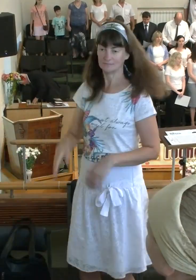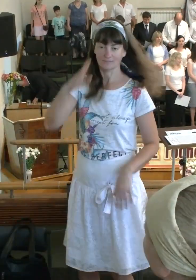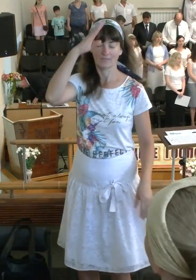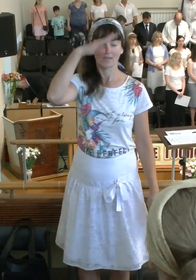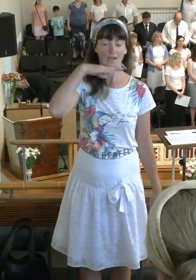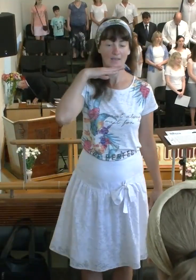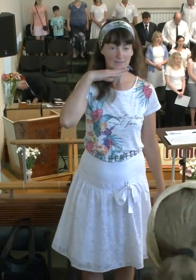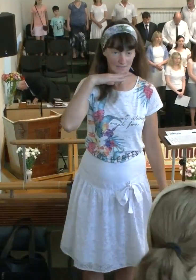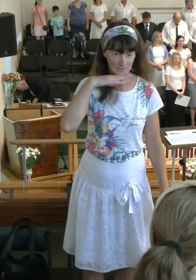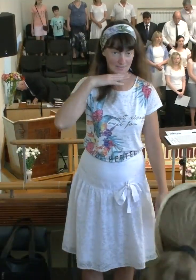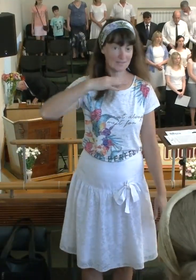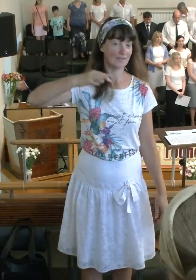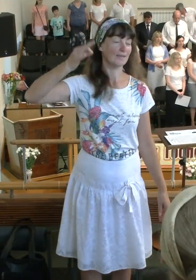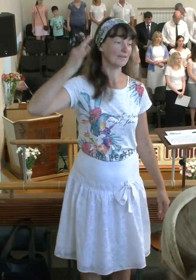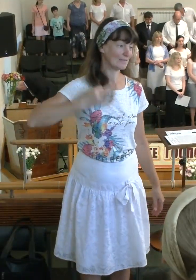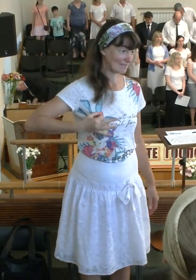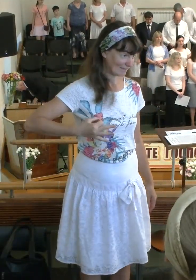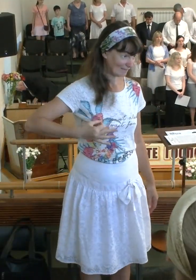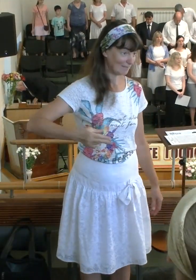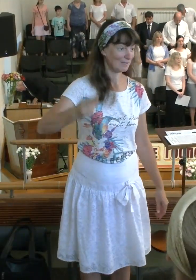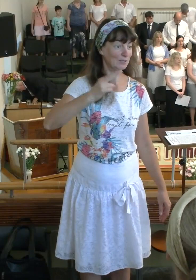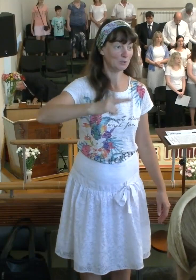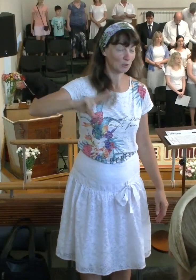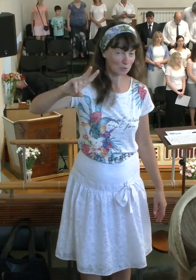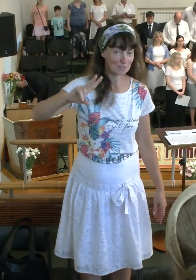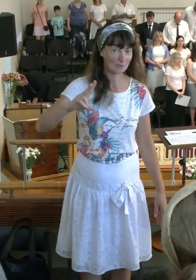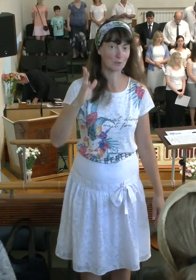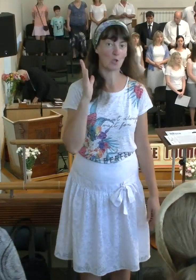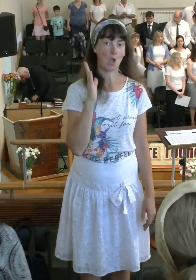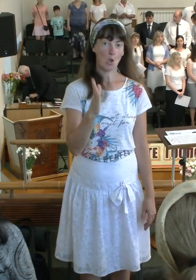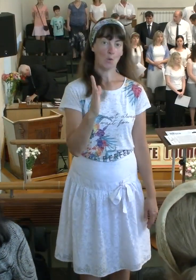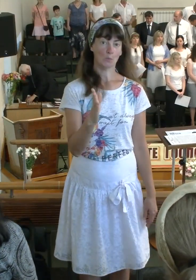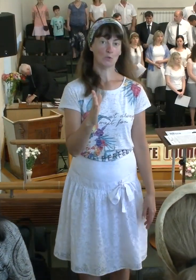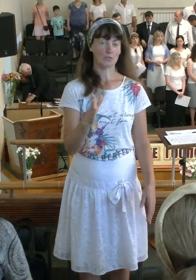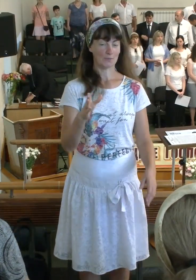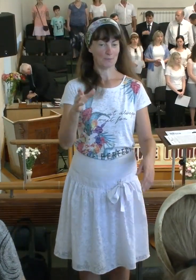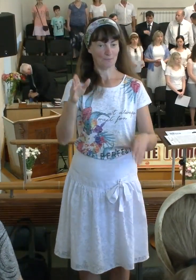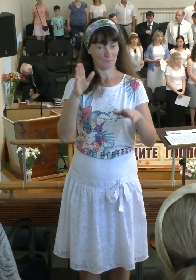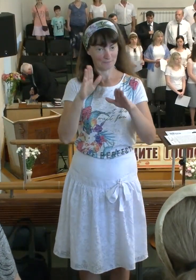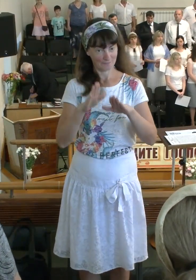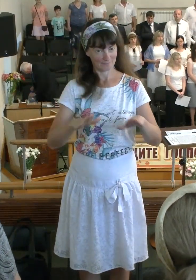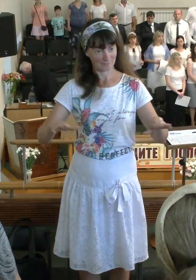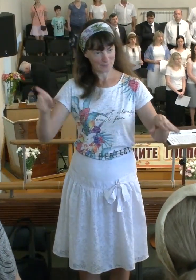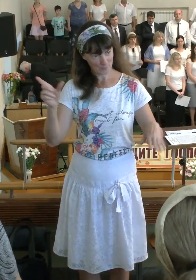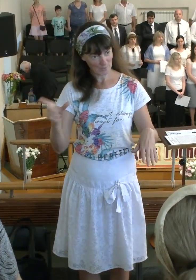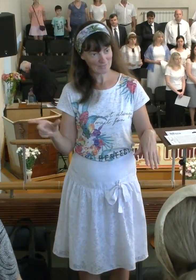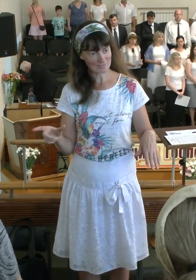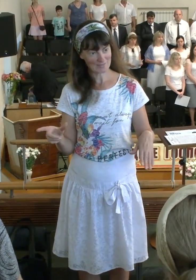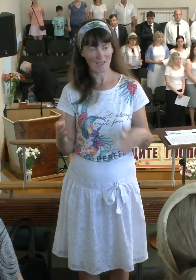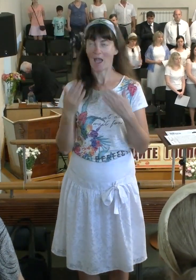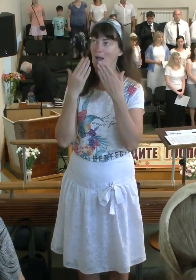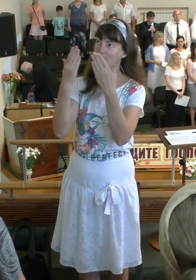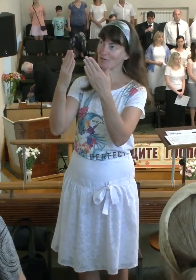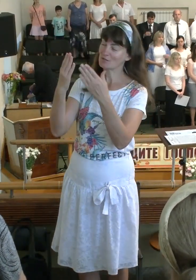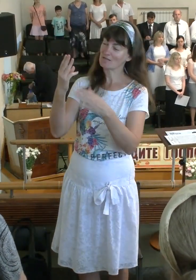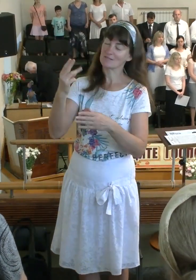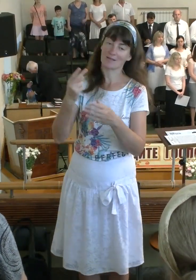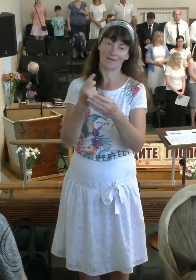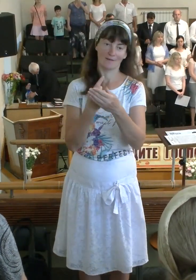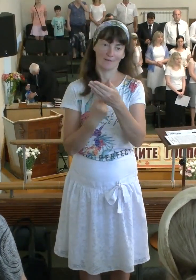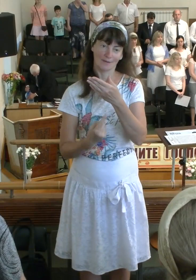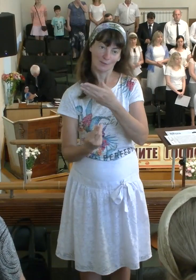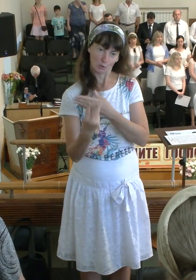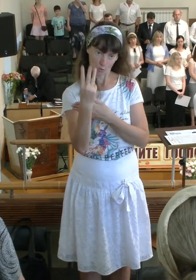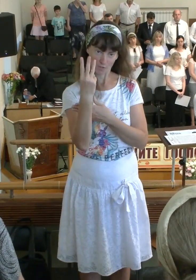Отец и Сын и Дух Святой, мы будем в нашей песне сейчас обращаться к Троице Божественной.